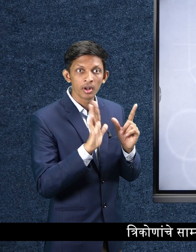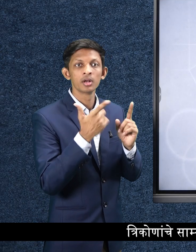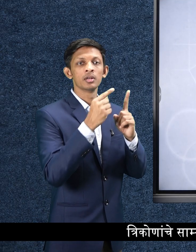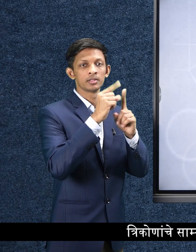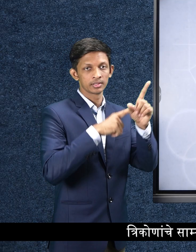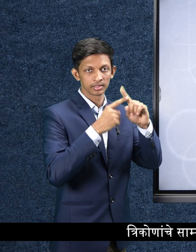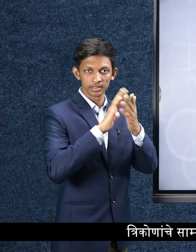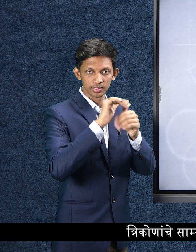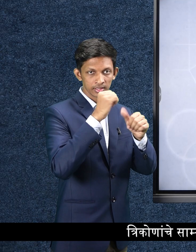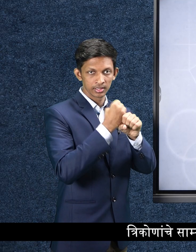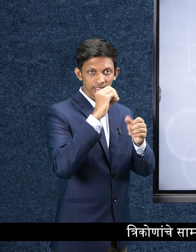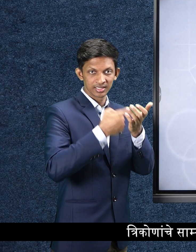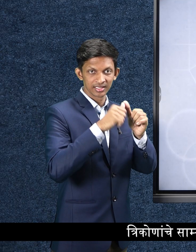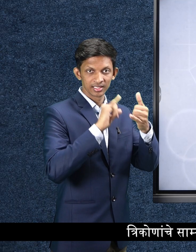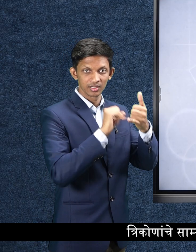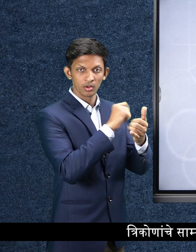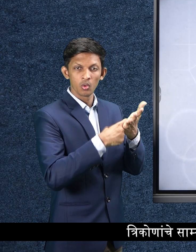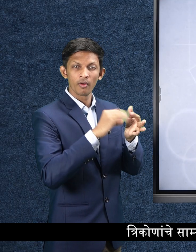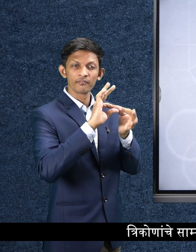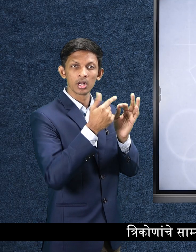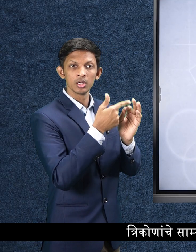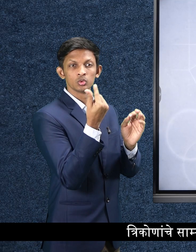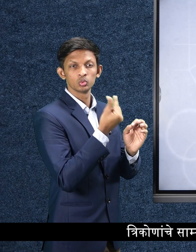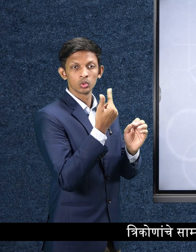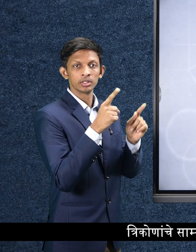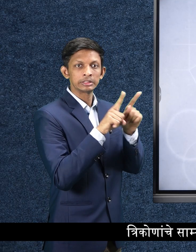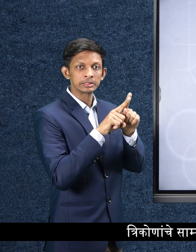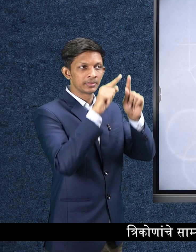त्रिकोणाचे साम्य वापरून पायथागोरस प्रमेयचा पुरावा.